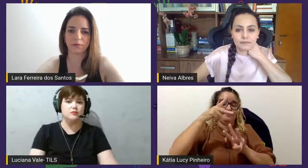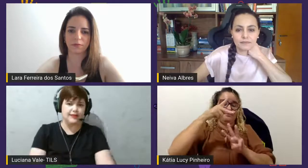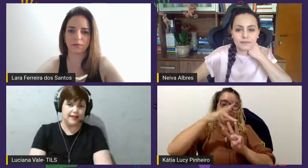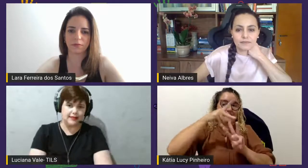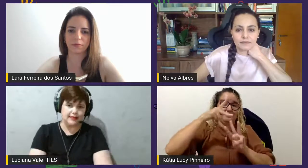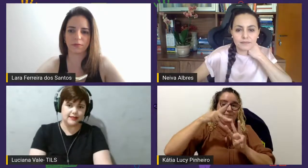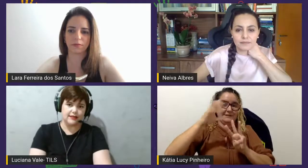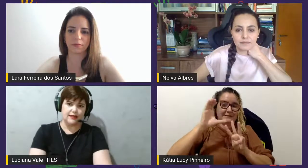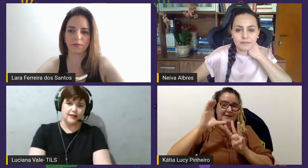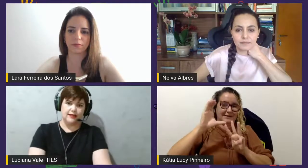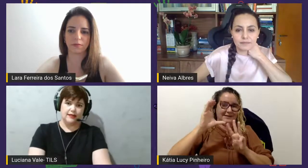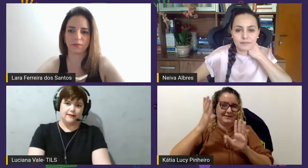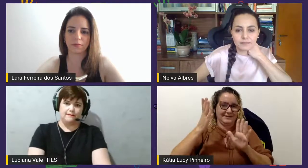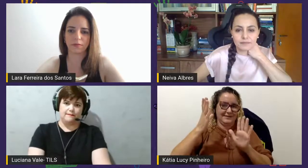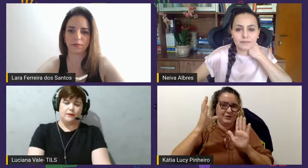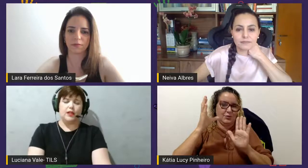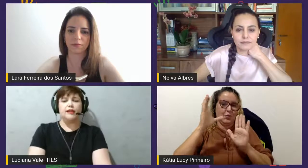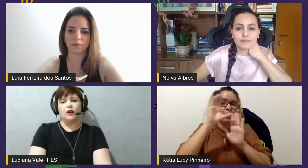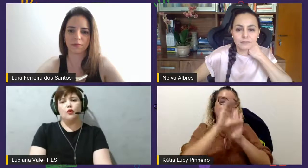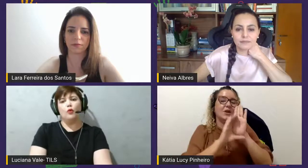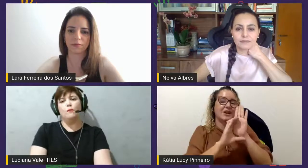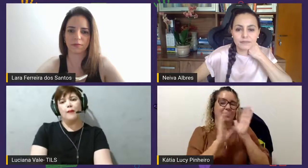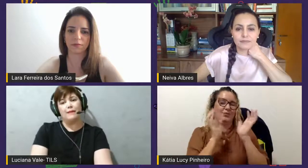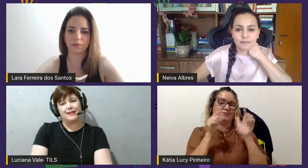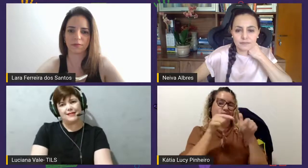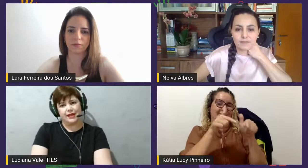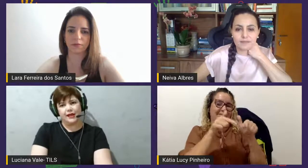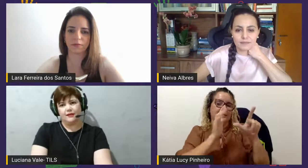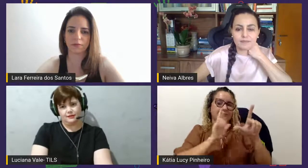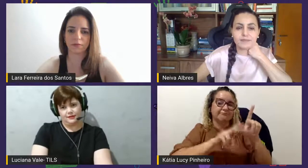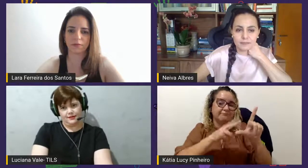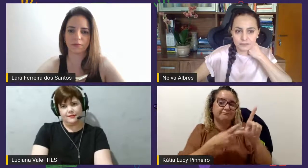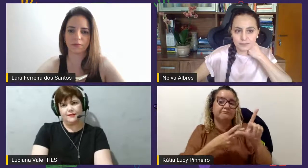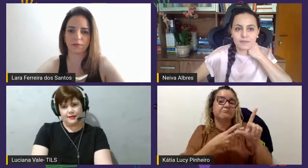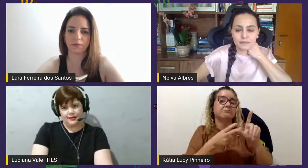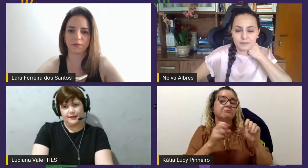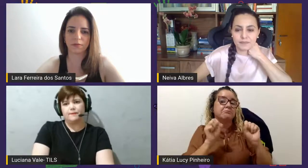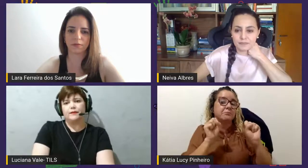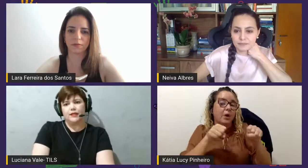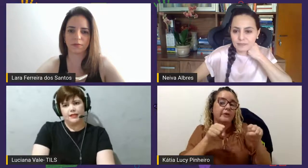ser otimizadas. Então, o PPC